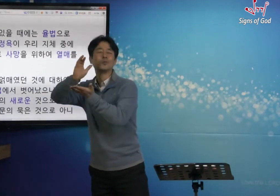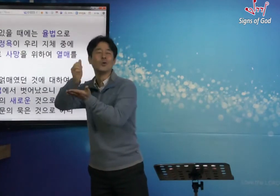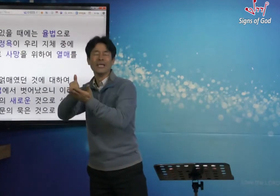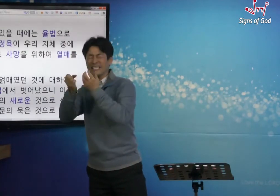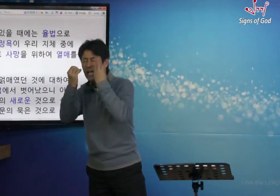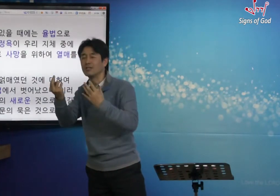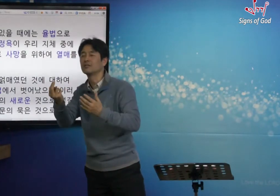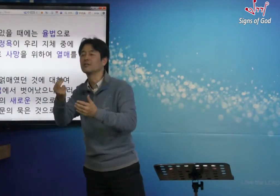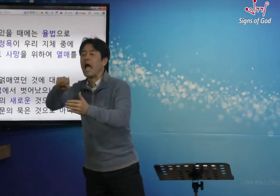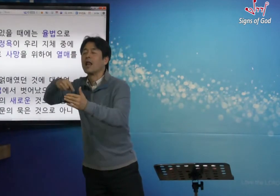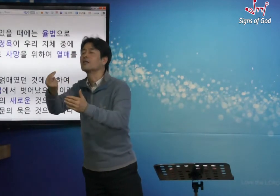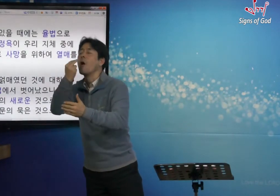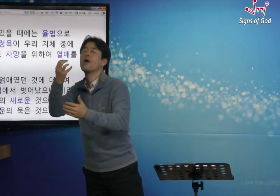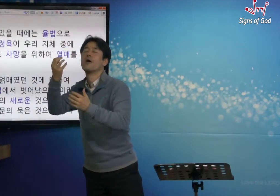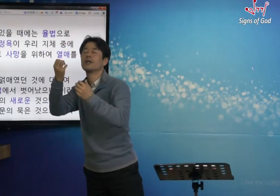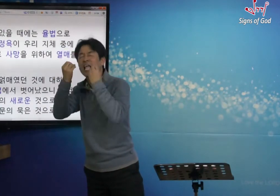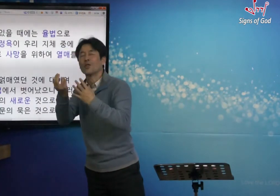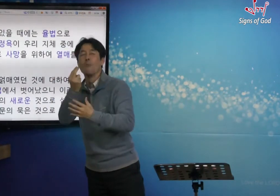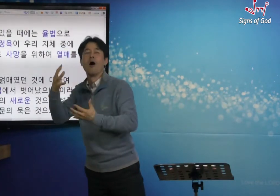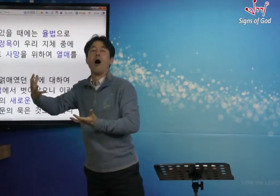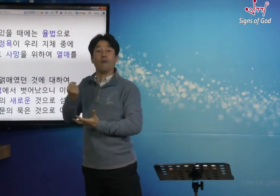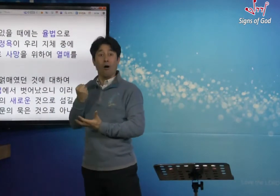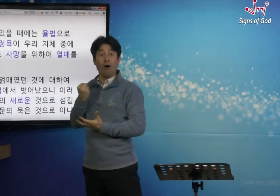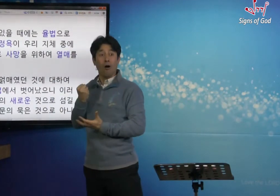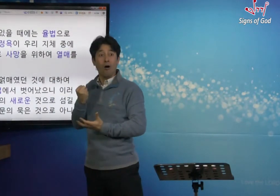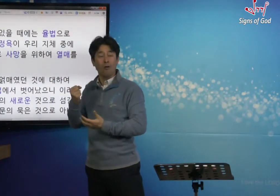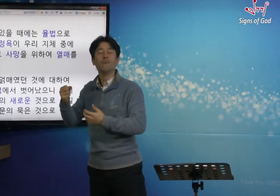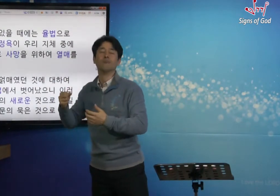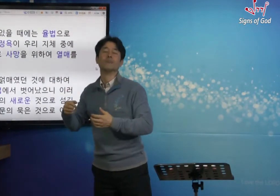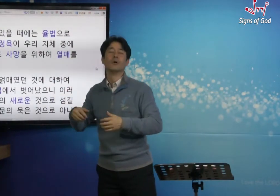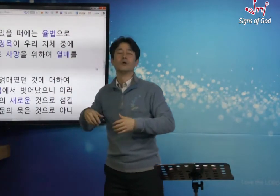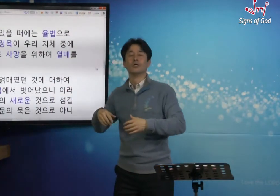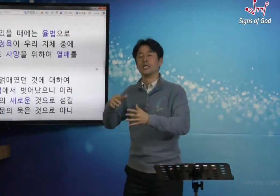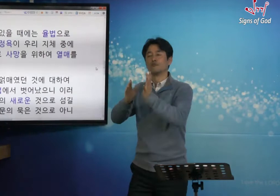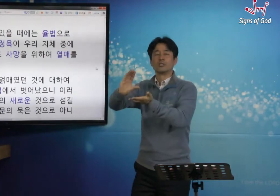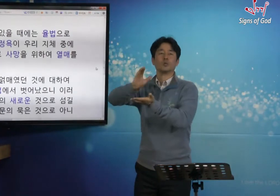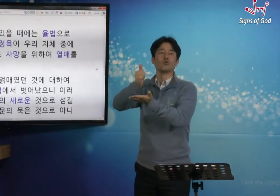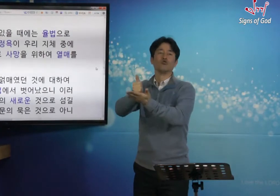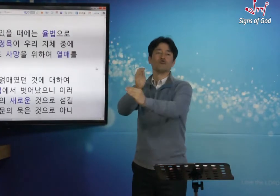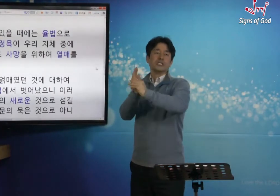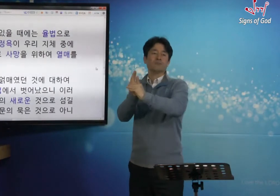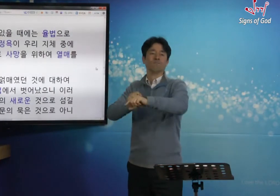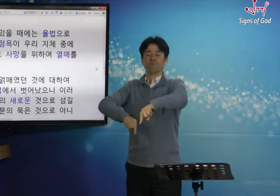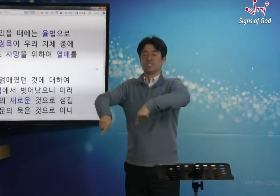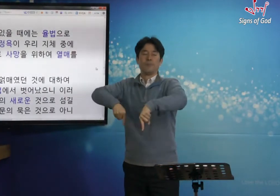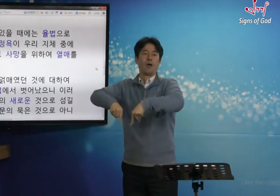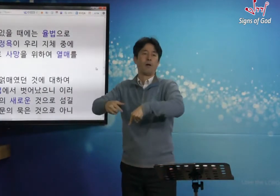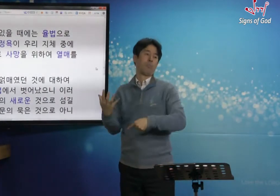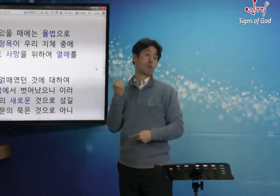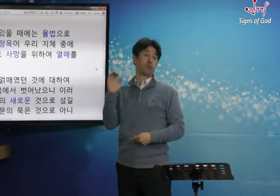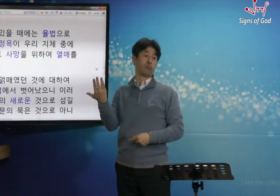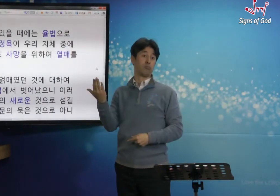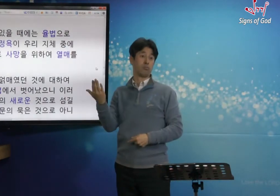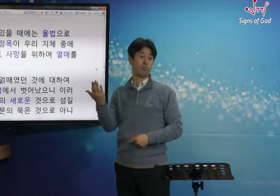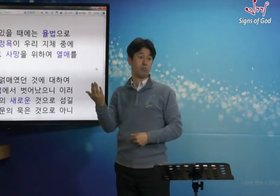얽매이지 못하고 이제는 예수 그리스도 안에서 새 생명을 얻었기 때문에 예수 그리스도의